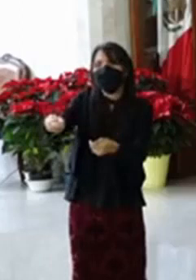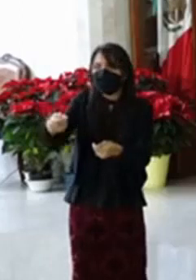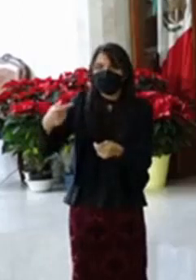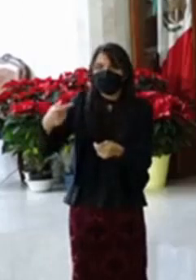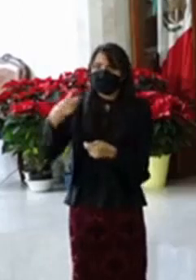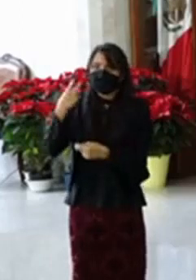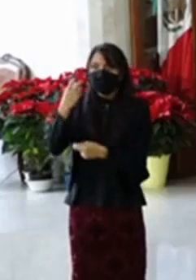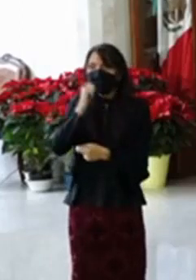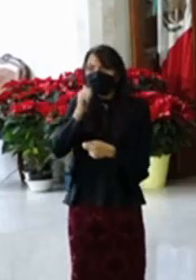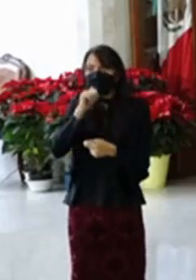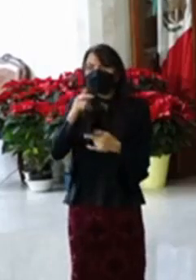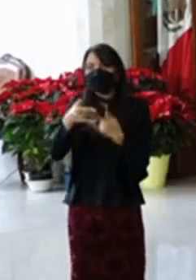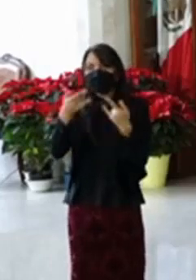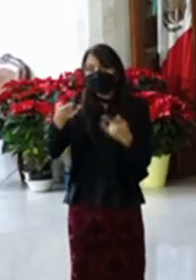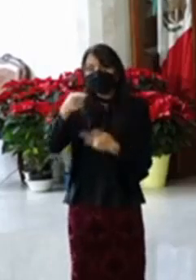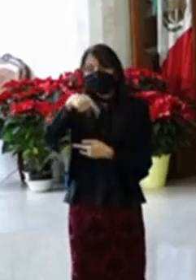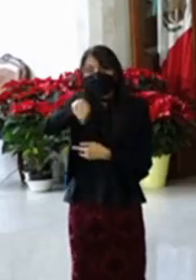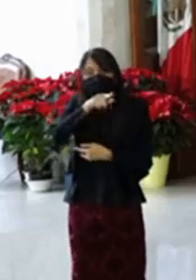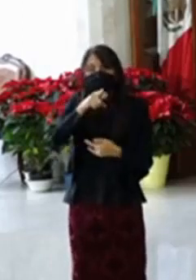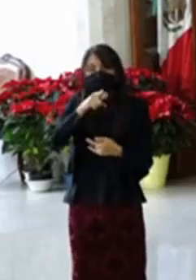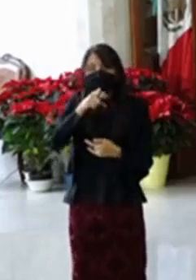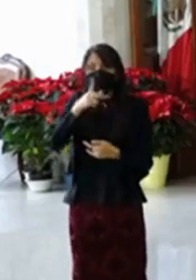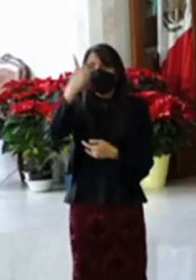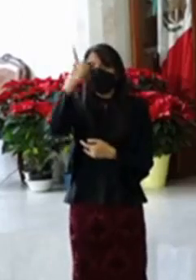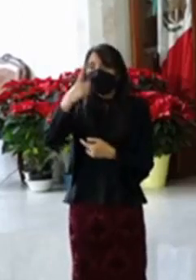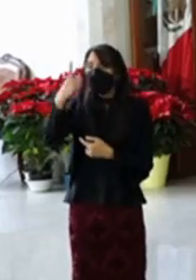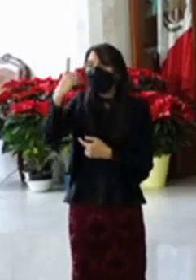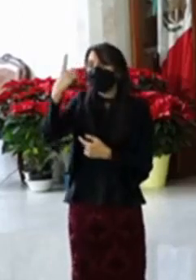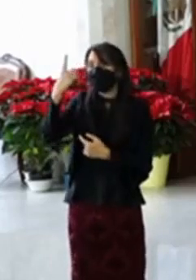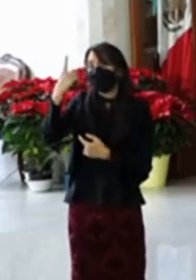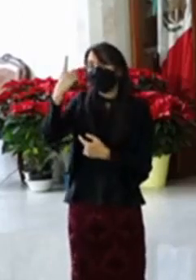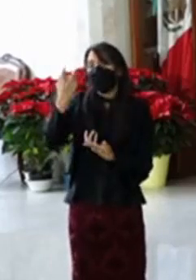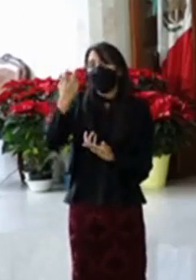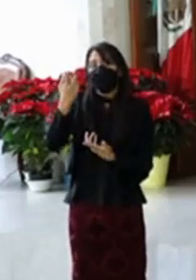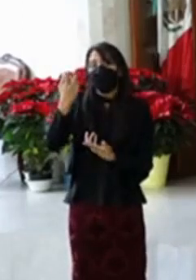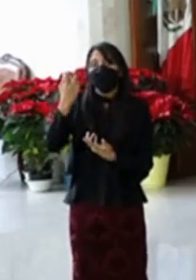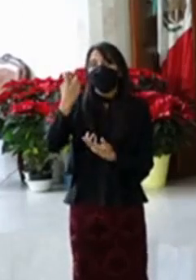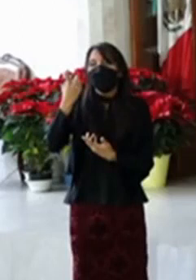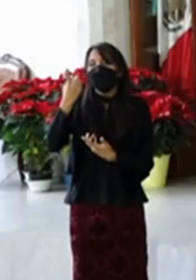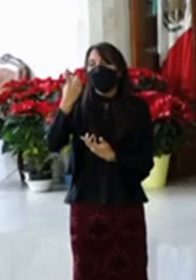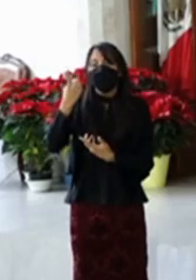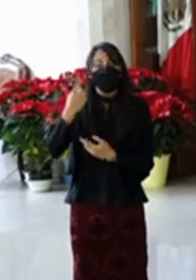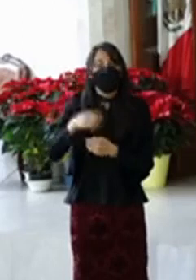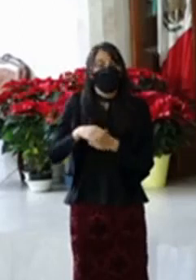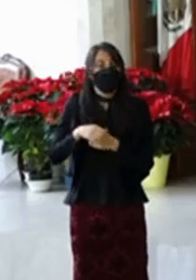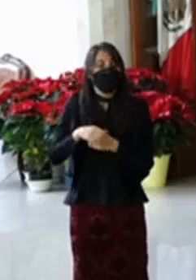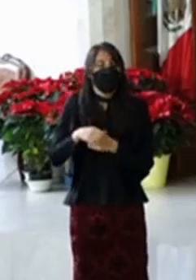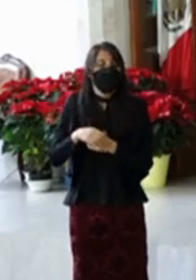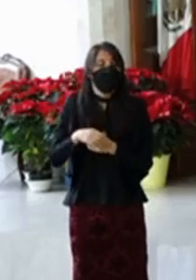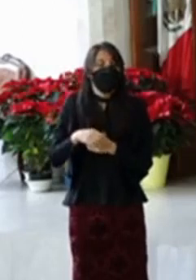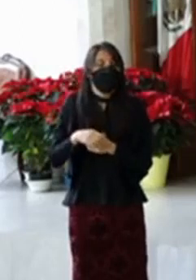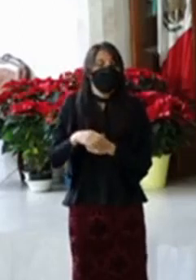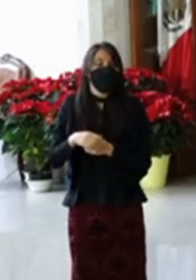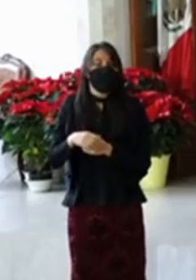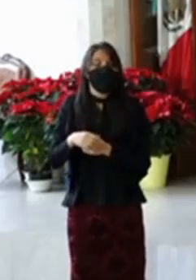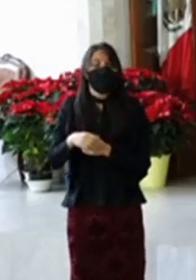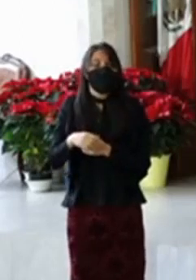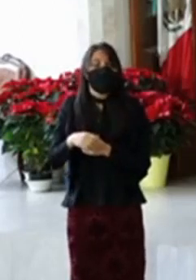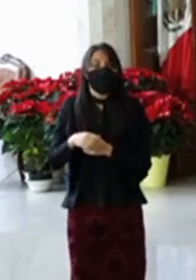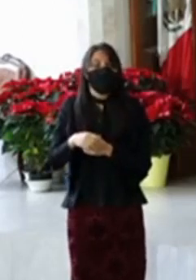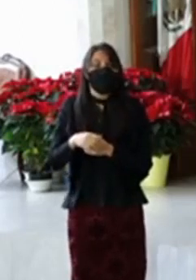plano espiritual es un mal ejemplo, pero en el plano de ejercicio